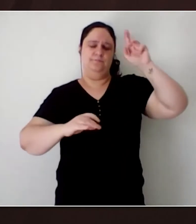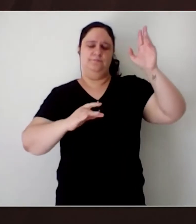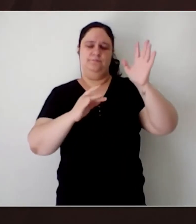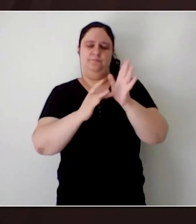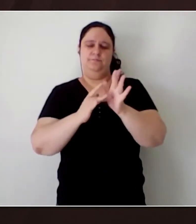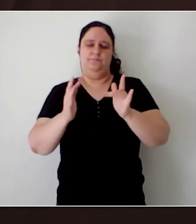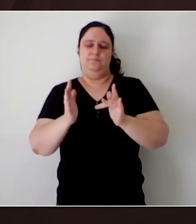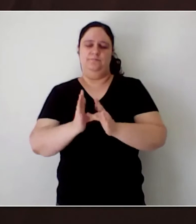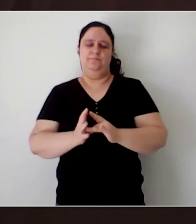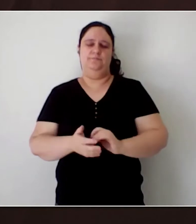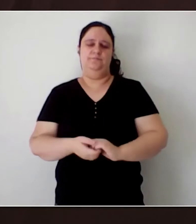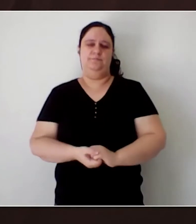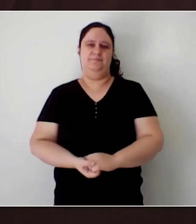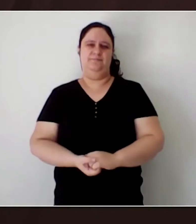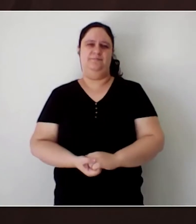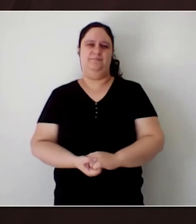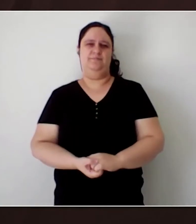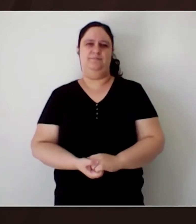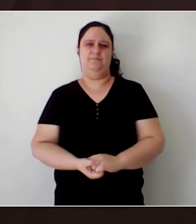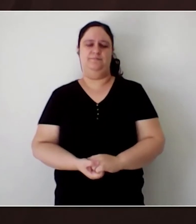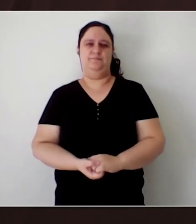20.